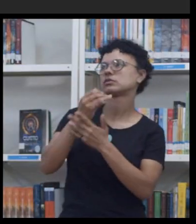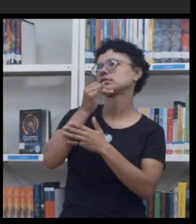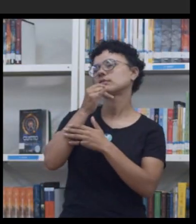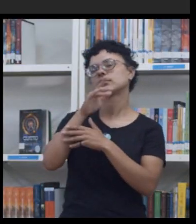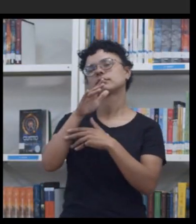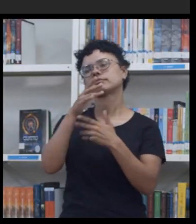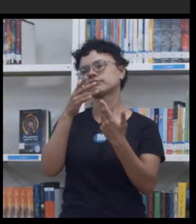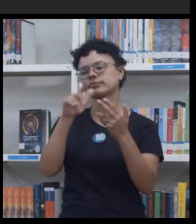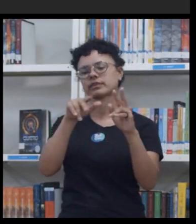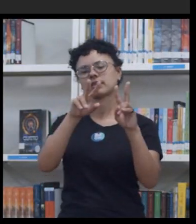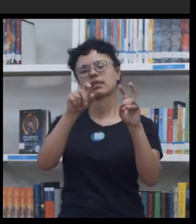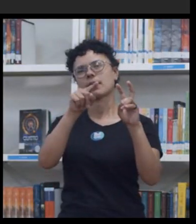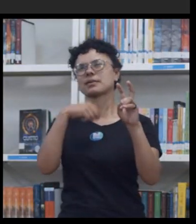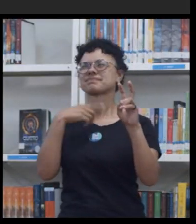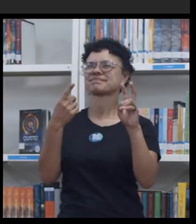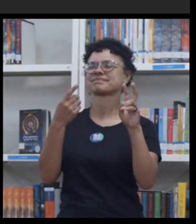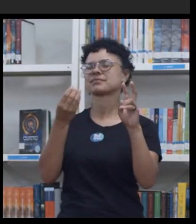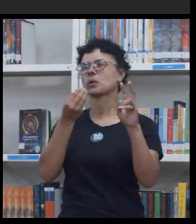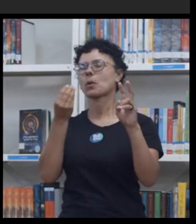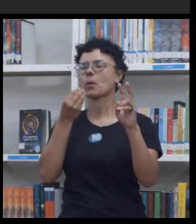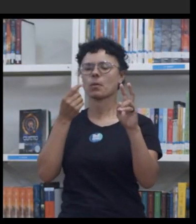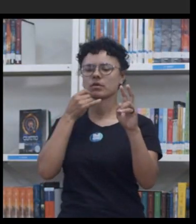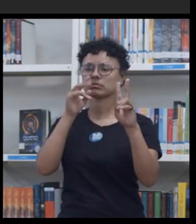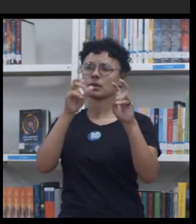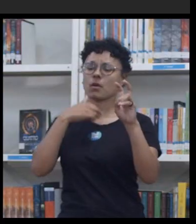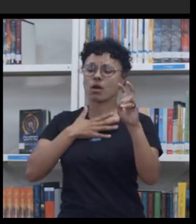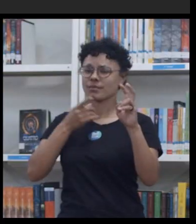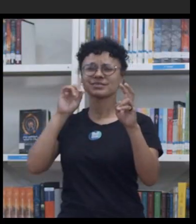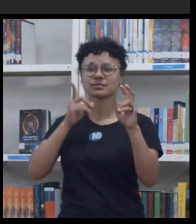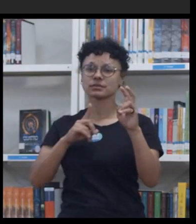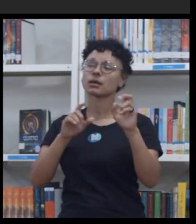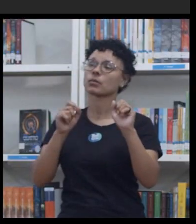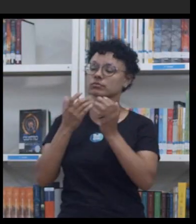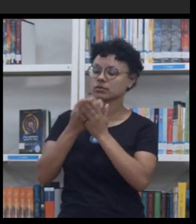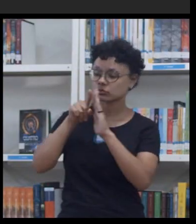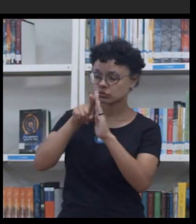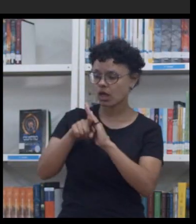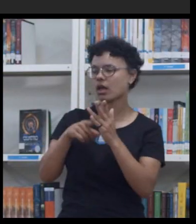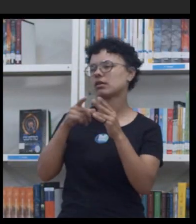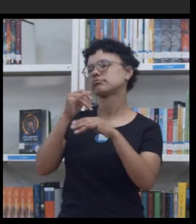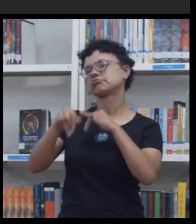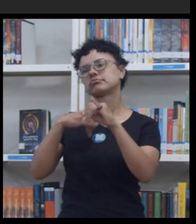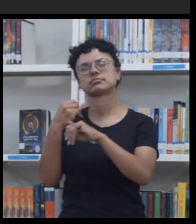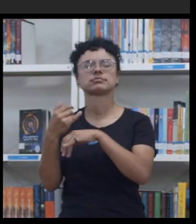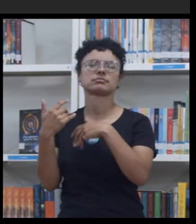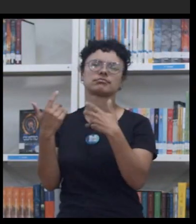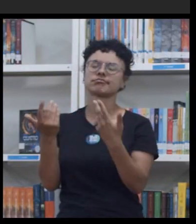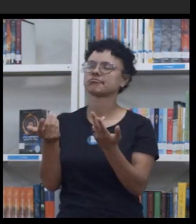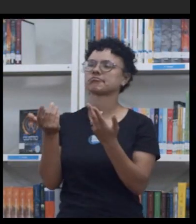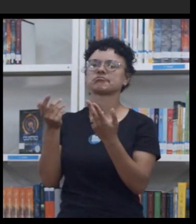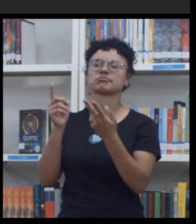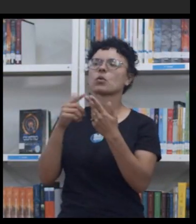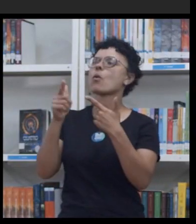não sei alguma coisa dentro do tema que eu estou falando, eu posso pesquisar na internet, eu posso